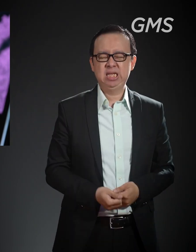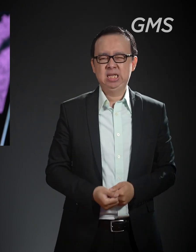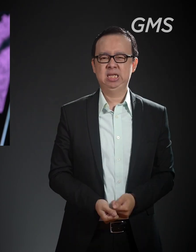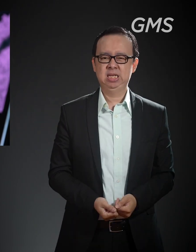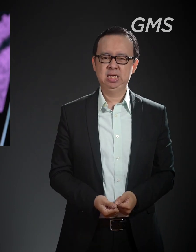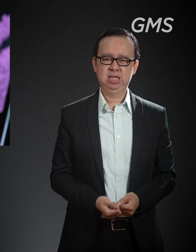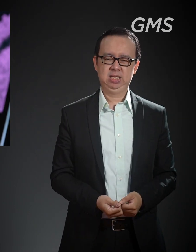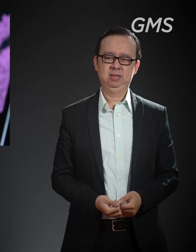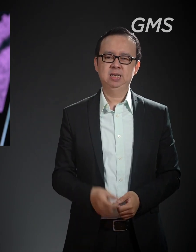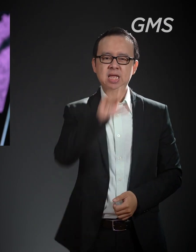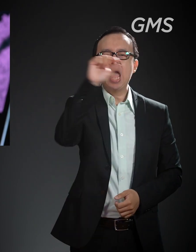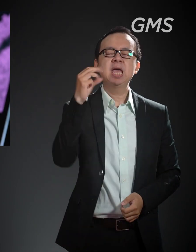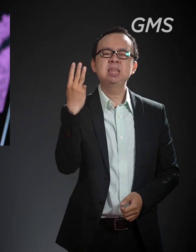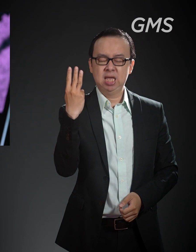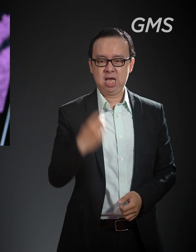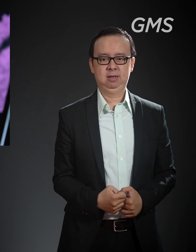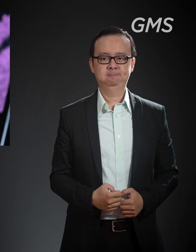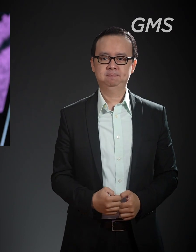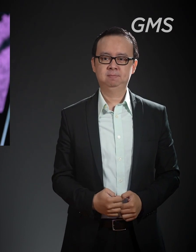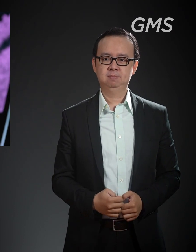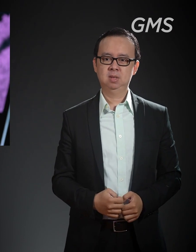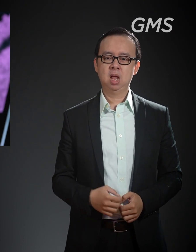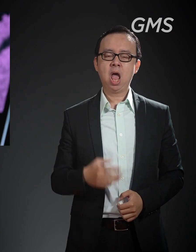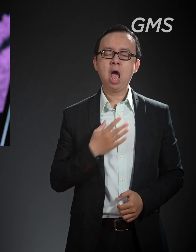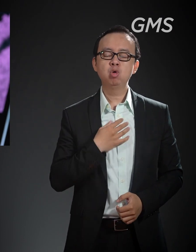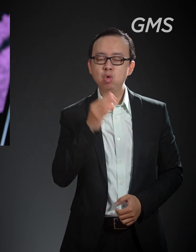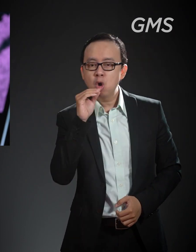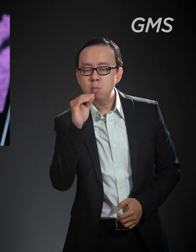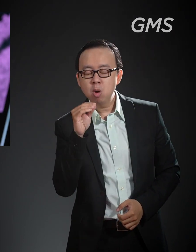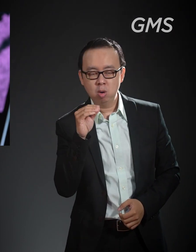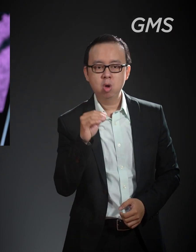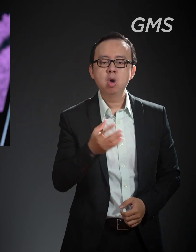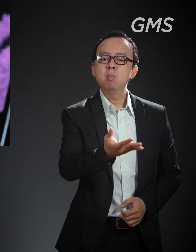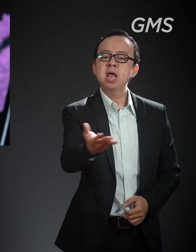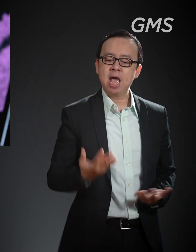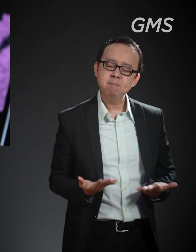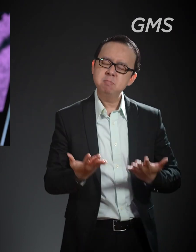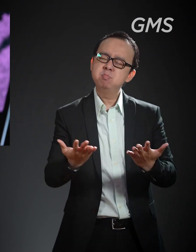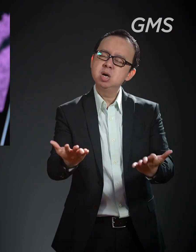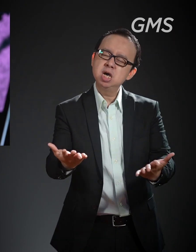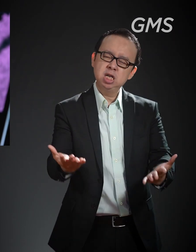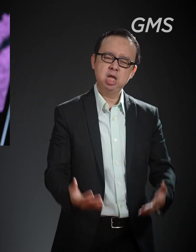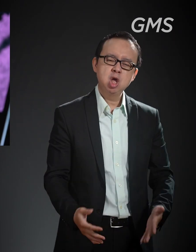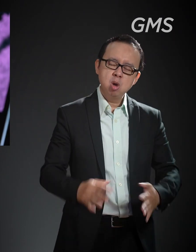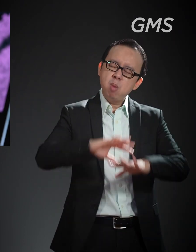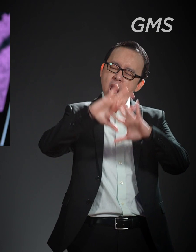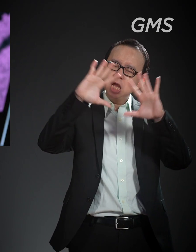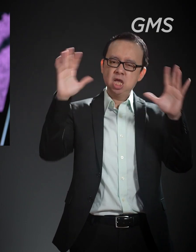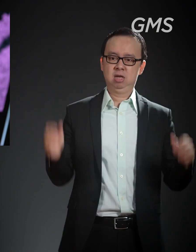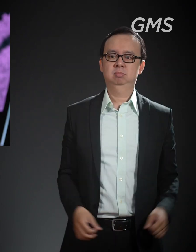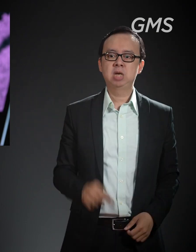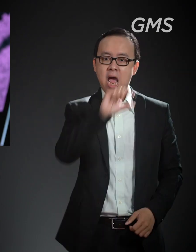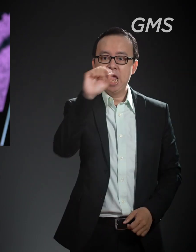mereka. Bahkan melampaui kemampuan mereka. Dengan kerelaan sendiri mereka, are you